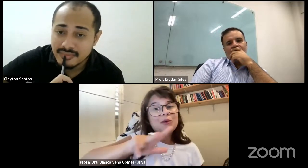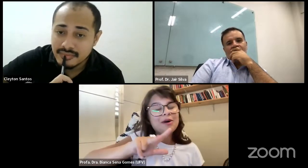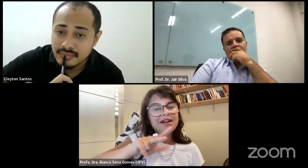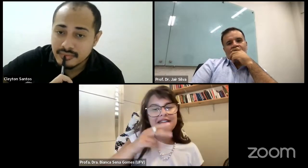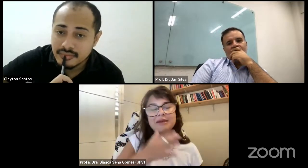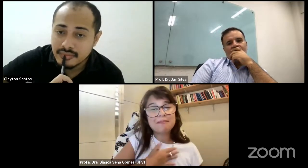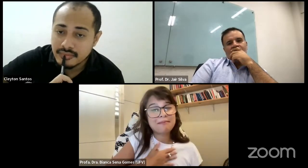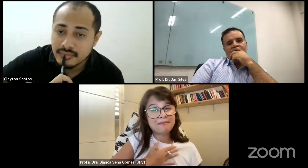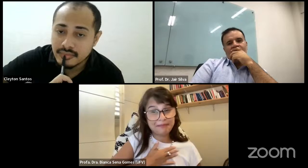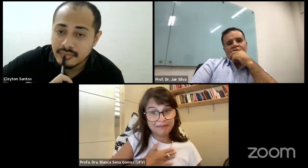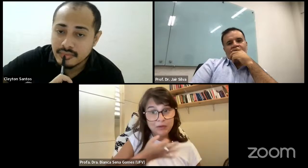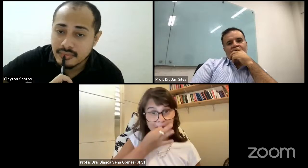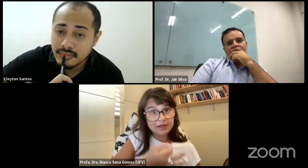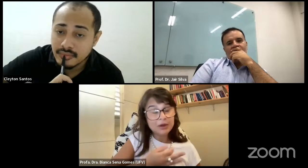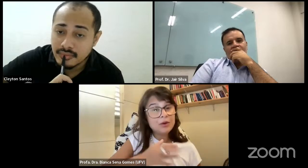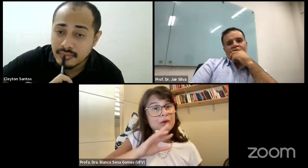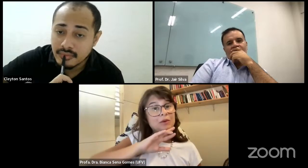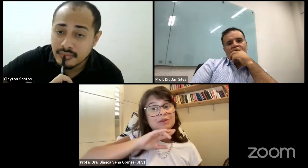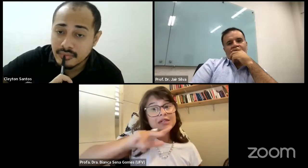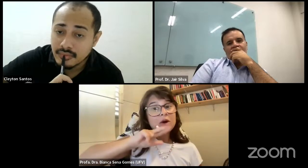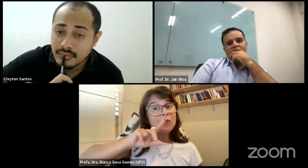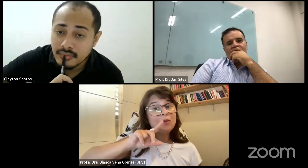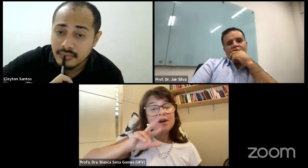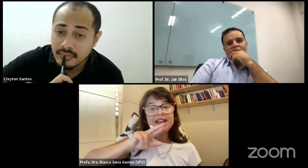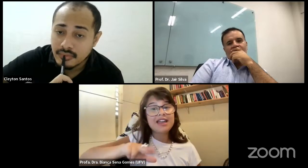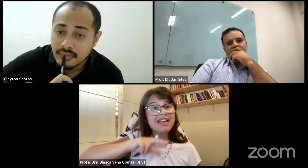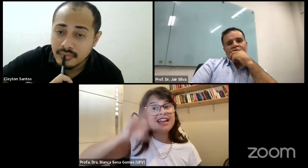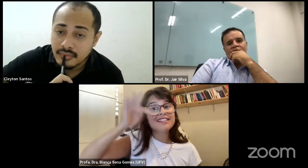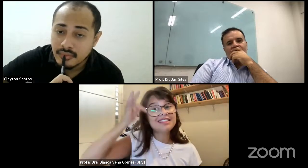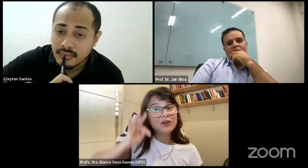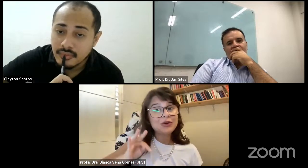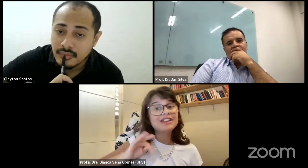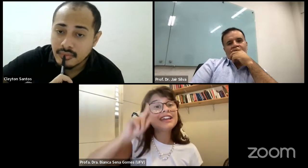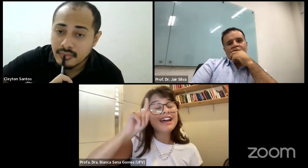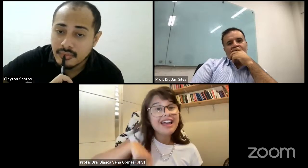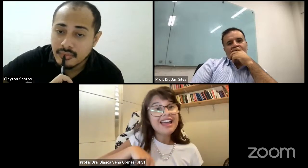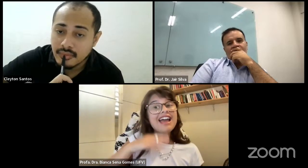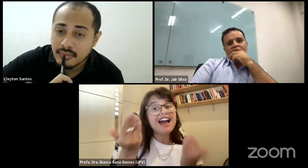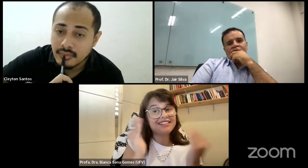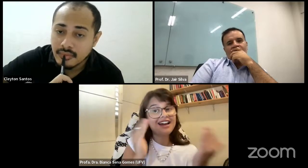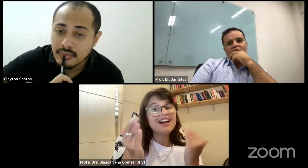Então, quando a pessoa está utilizando um objeto, está sinalizando. Então, na minha opinião,